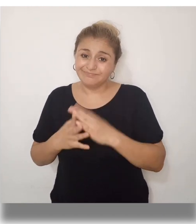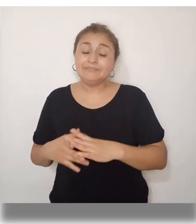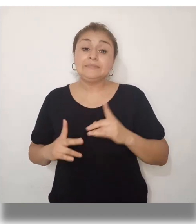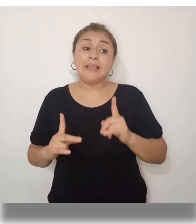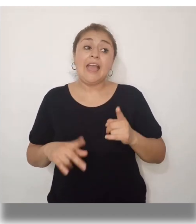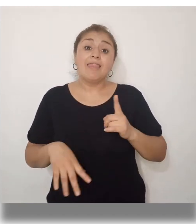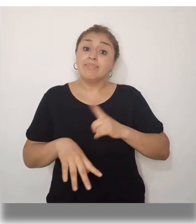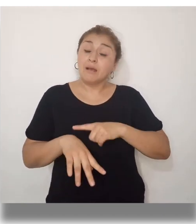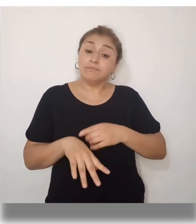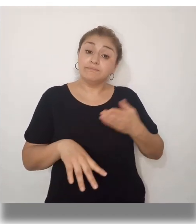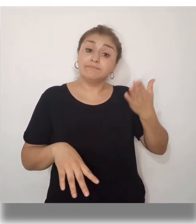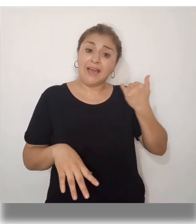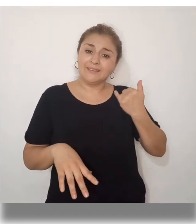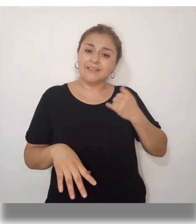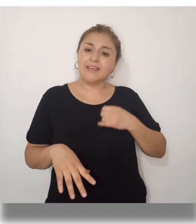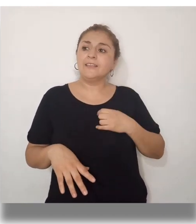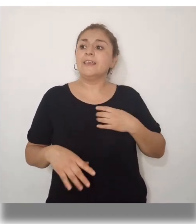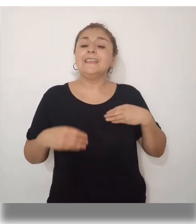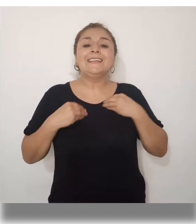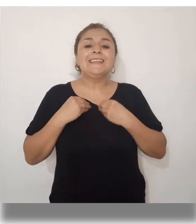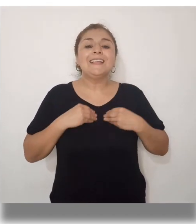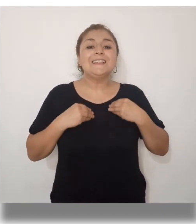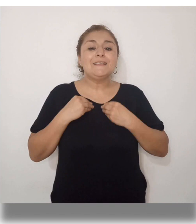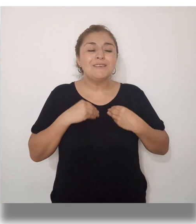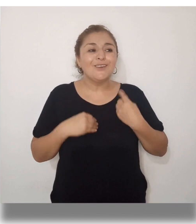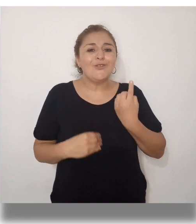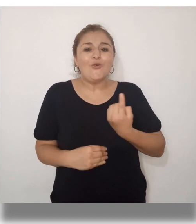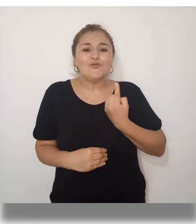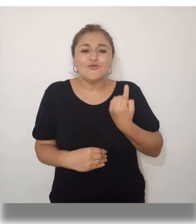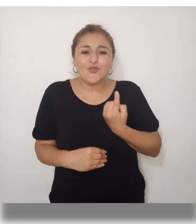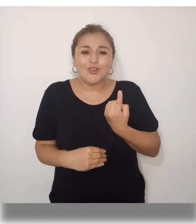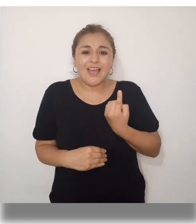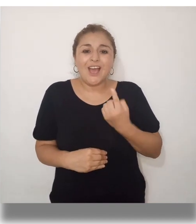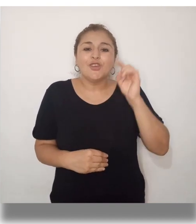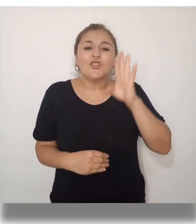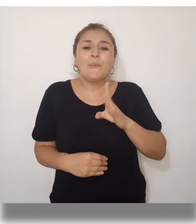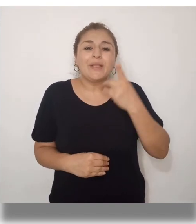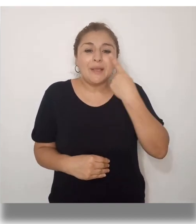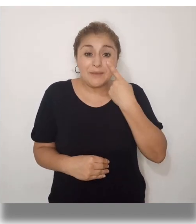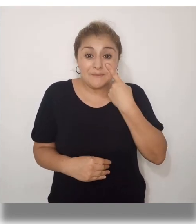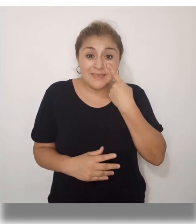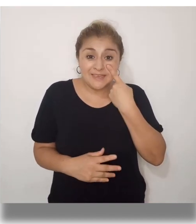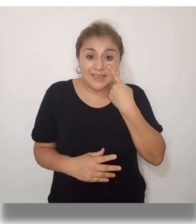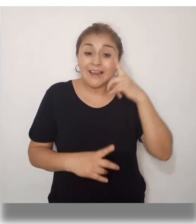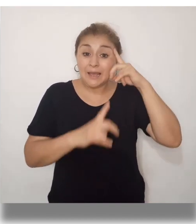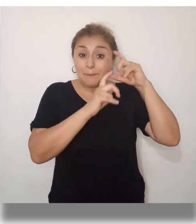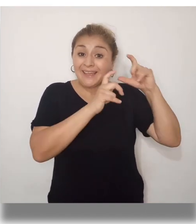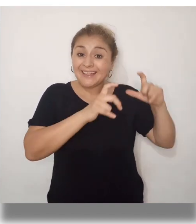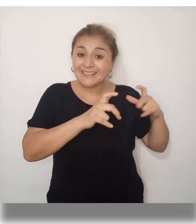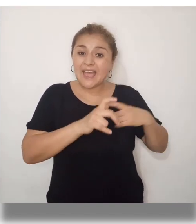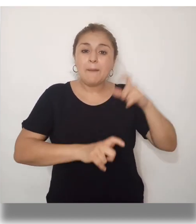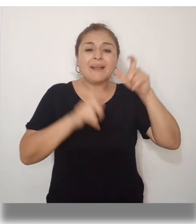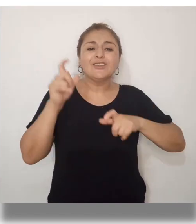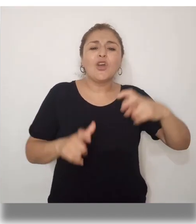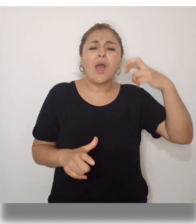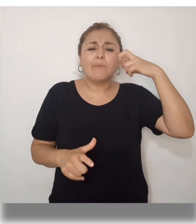un sentimiento que se relacionaba solo con las personas mayores quienes ya habían criado hijos